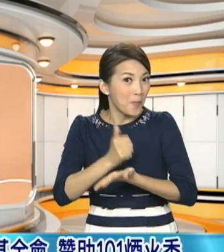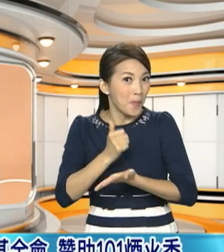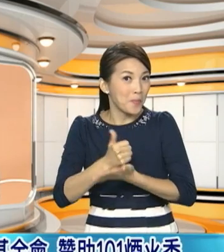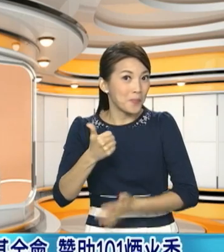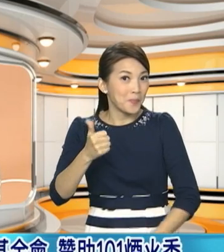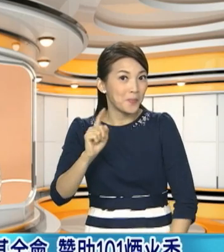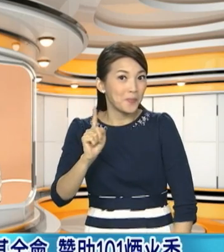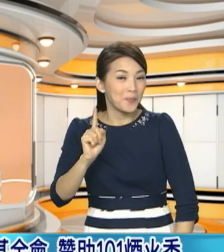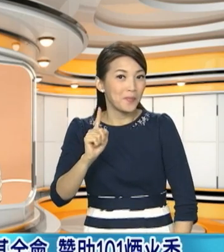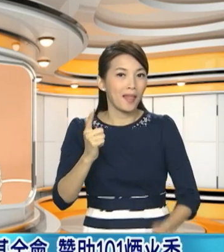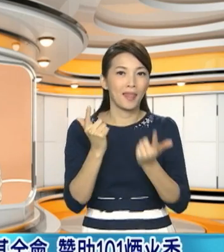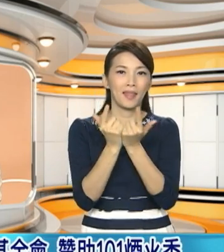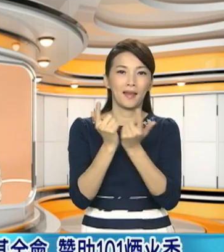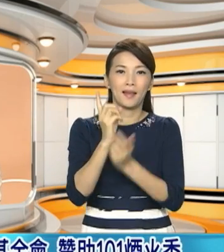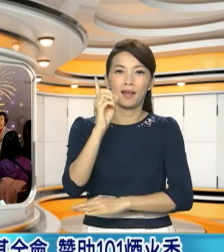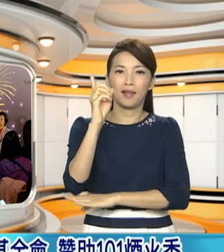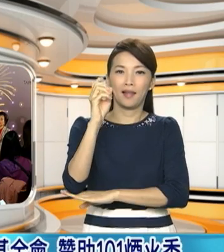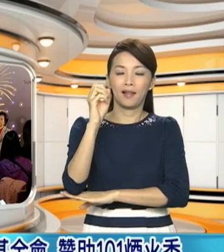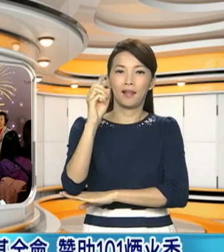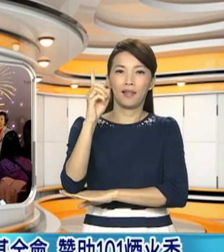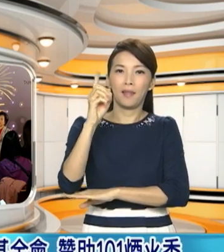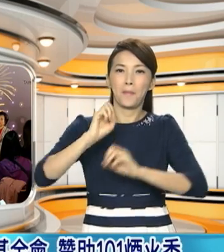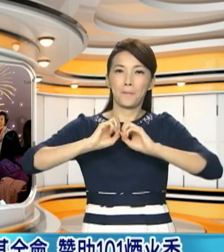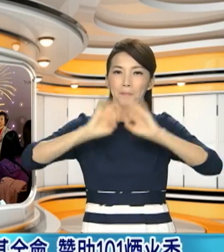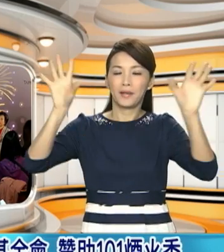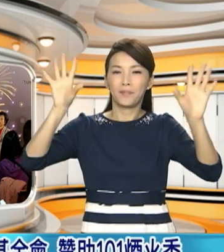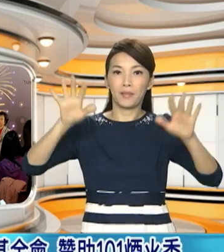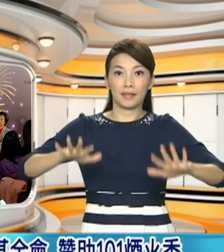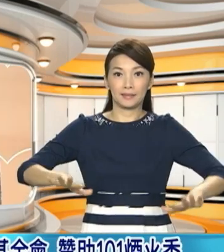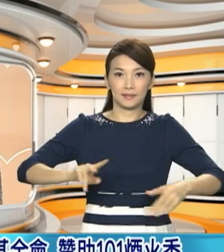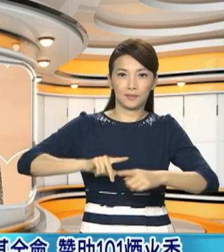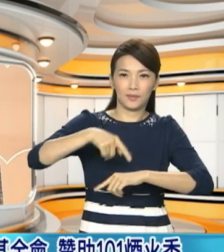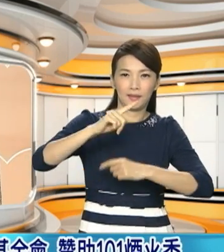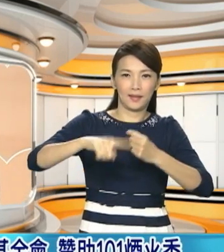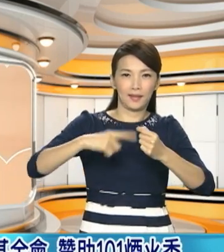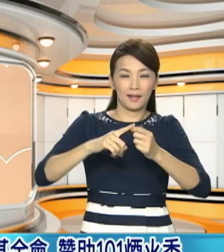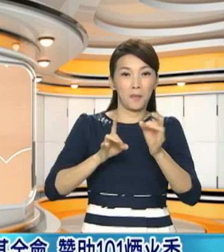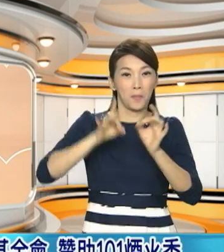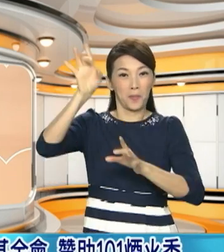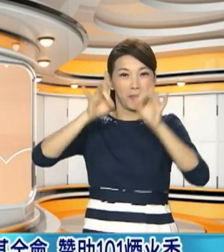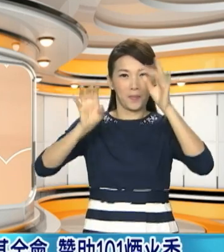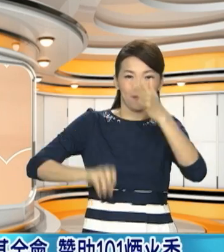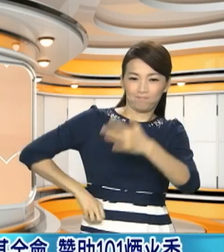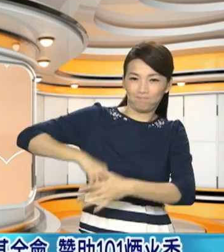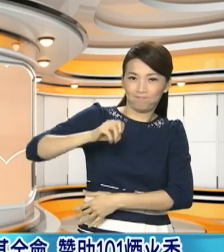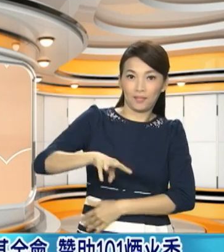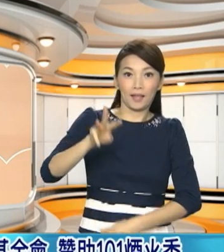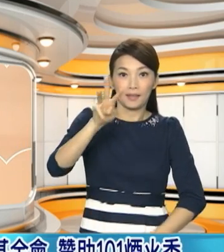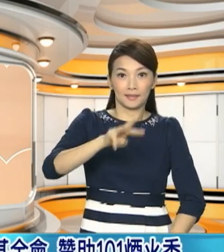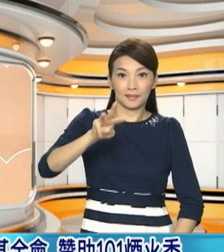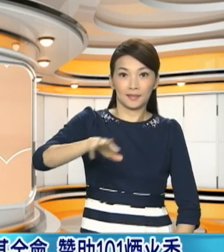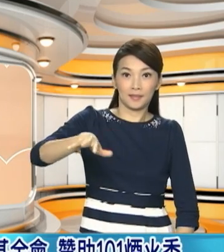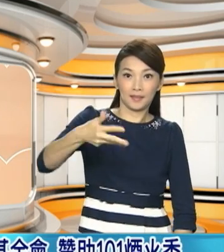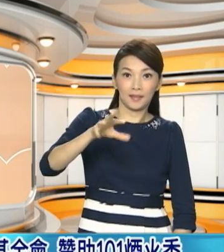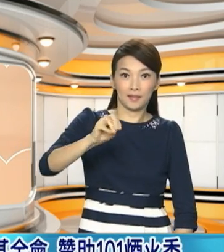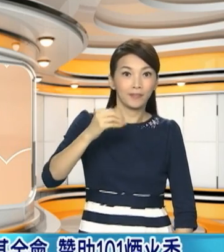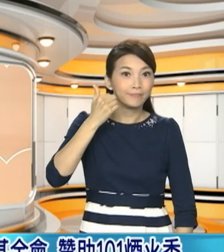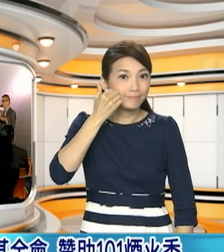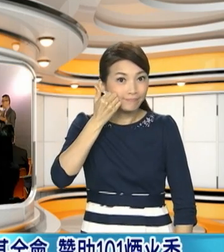101宣布今年的3800万跨年烟火将会由英业达已故创办